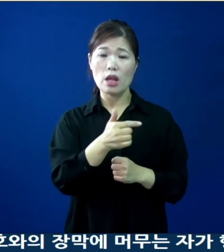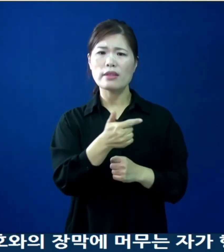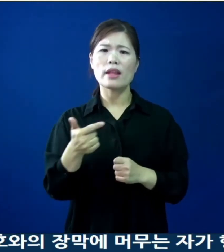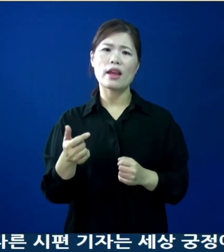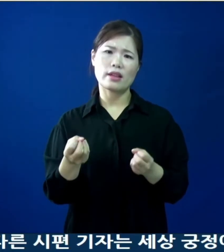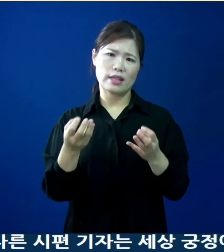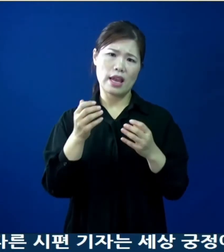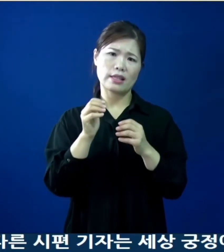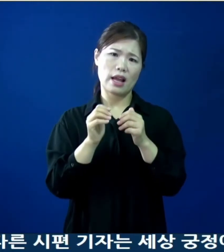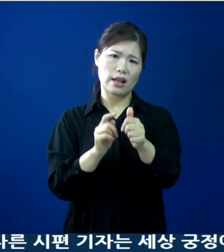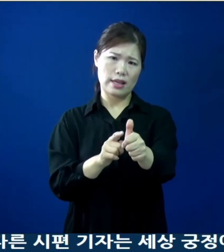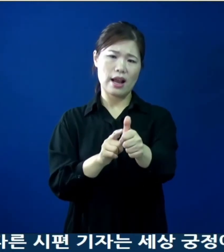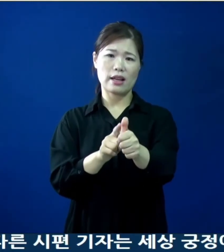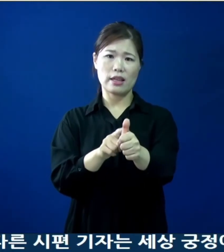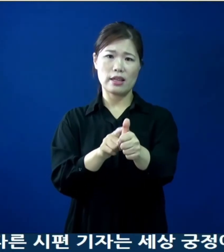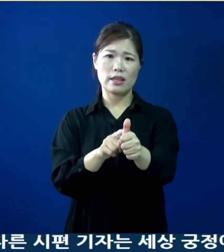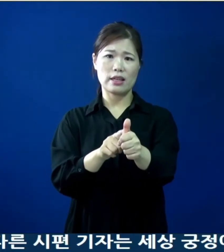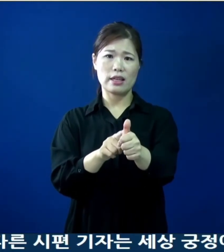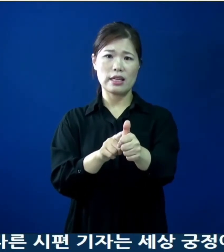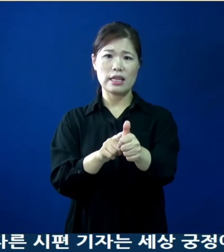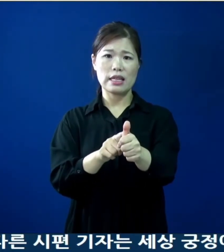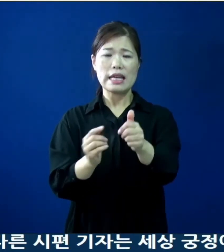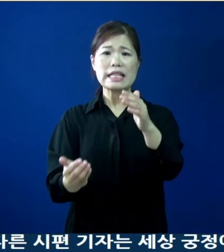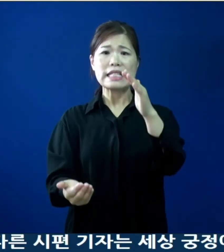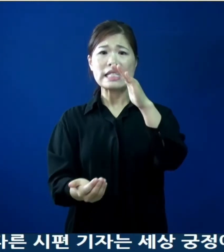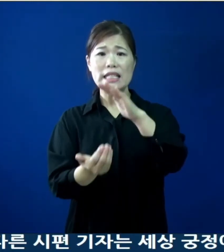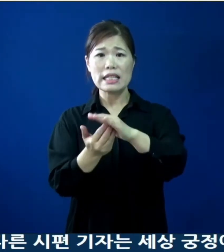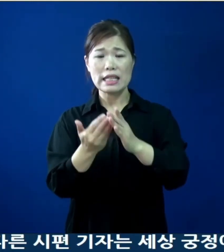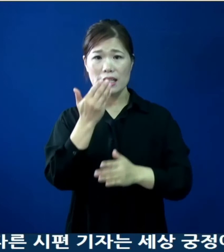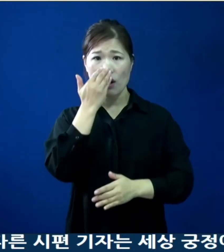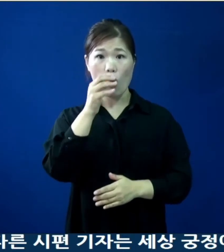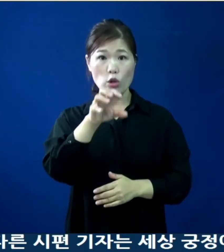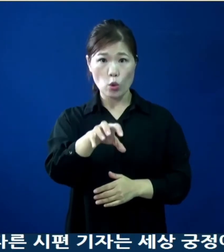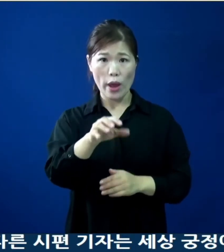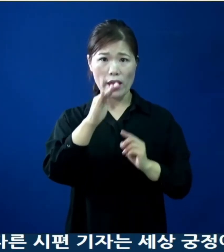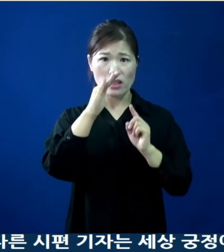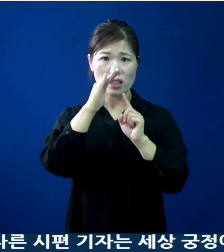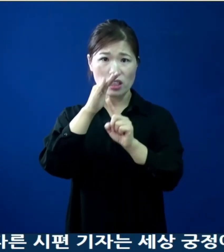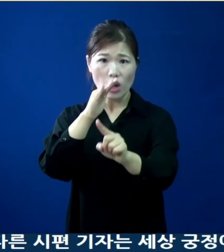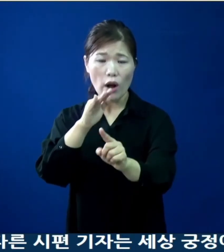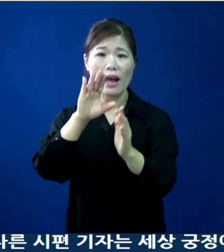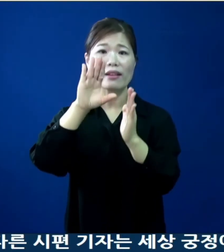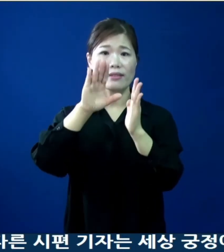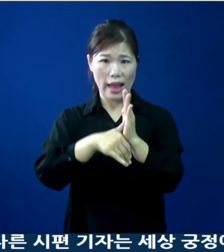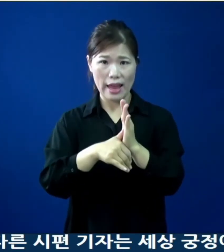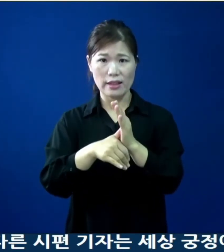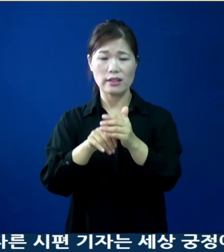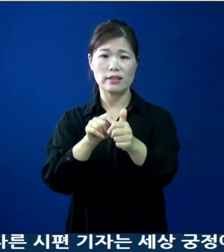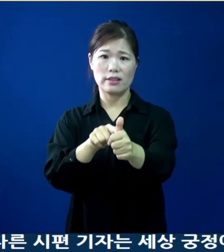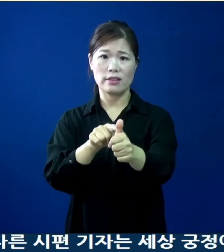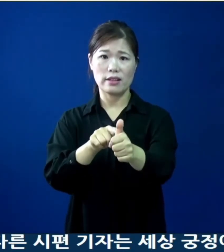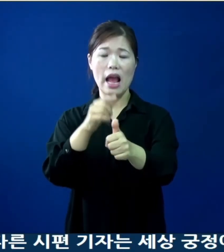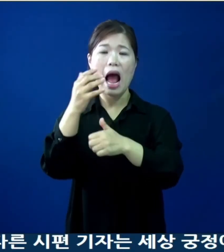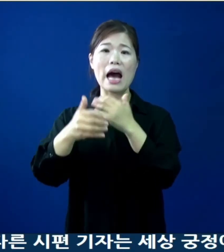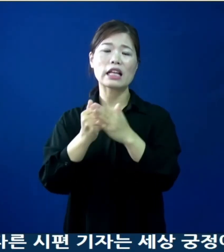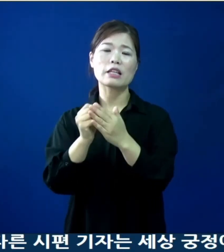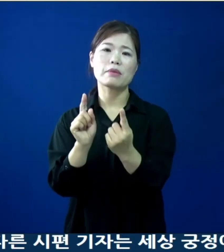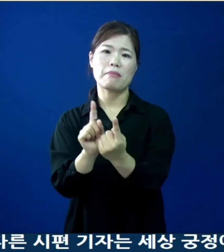대제사장이 지성소에 들어가는 대속죄일은 사실은 하나님을 만나는